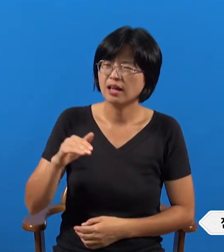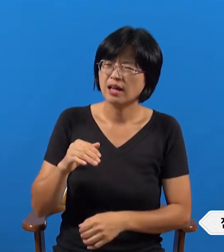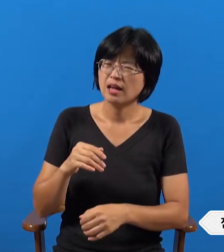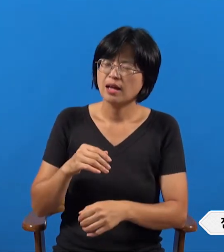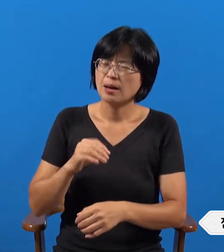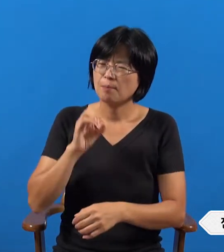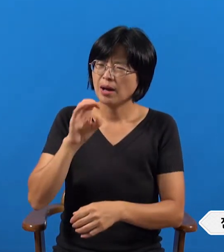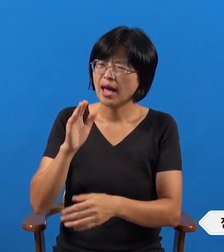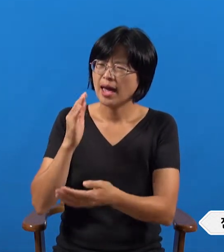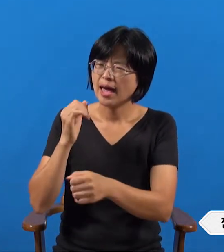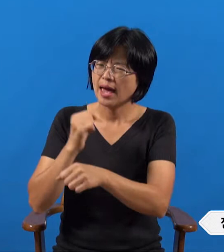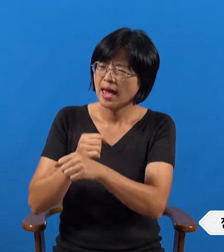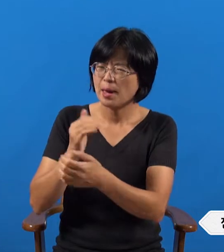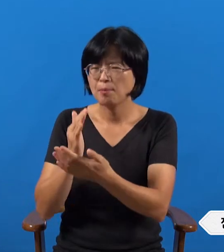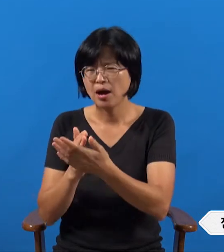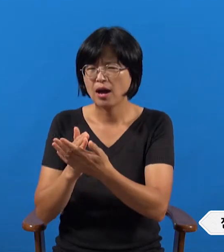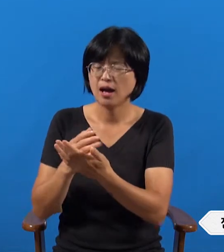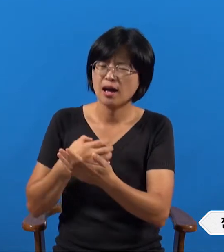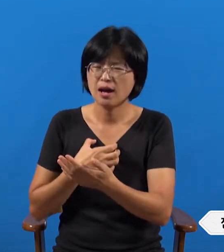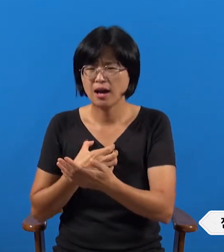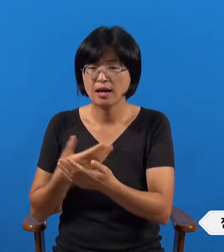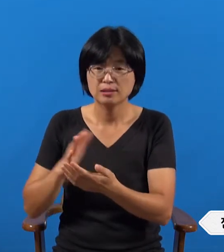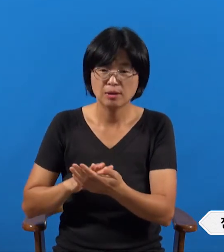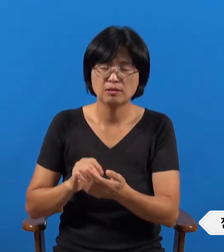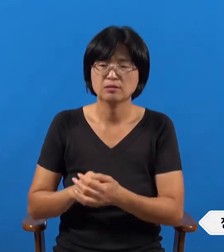안 될지 모르겠는데요. 하지 마세요 그러면.